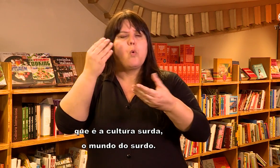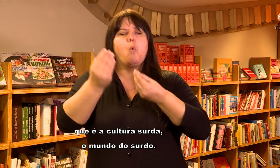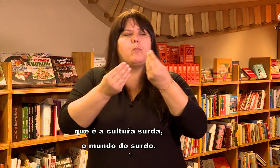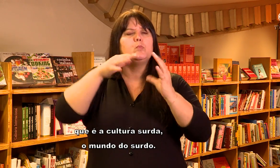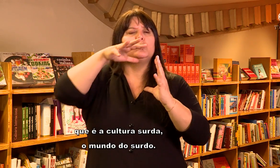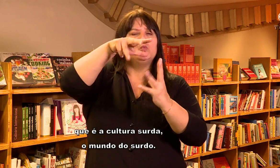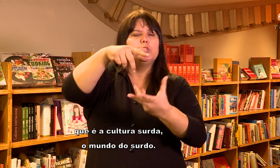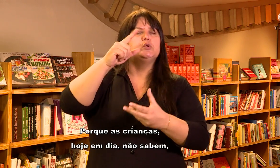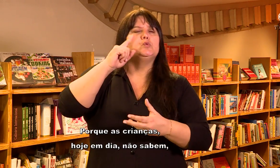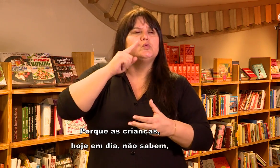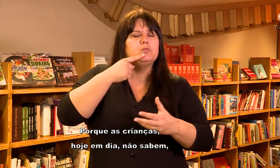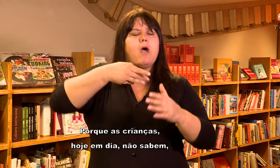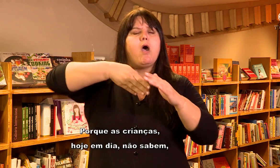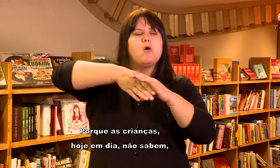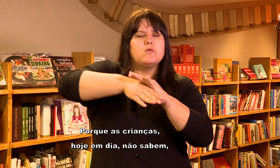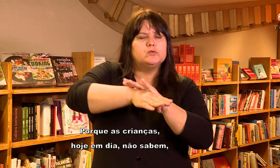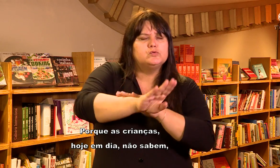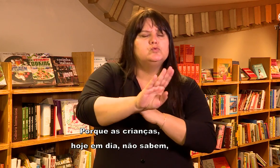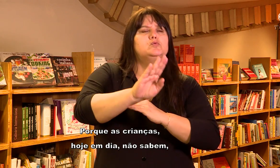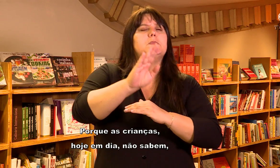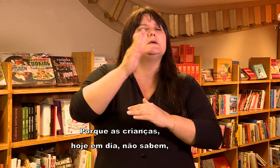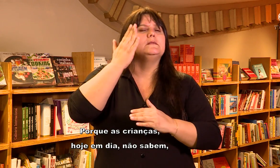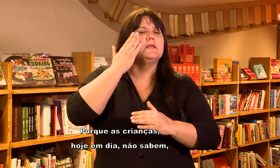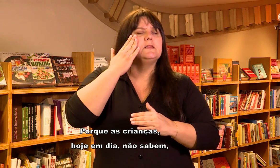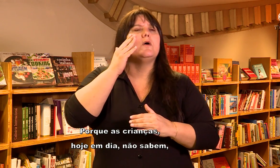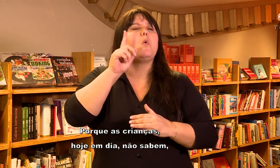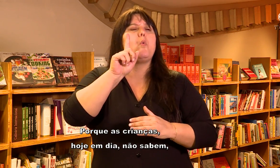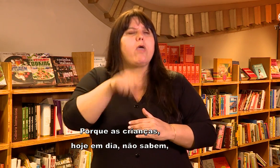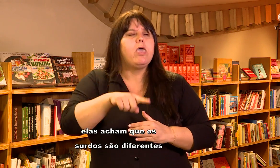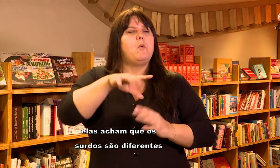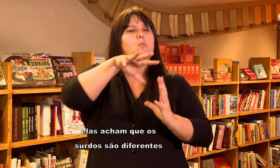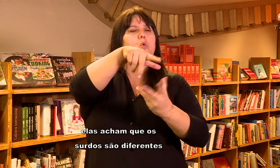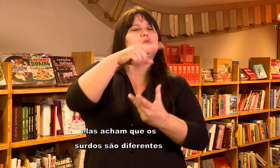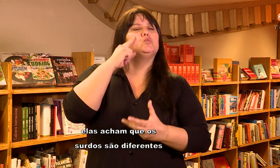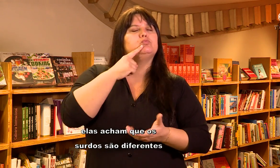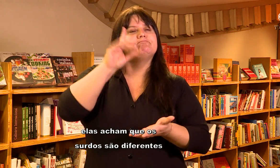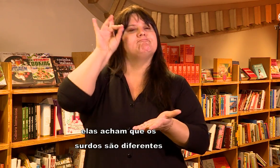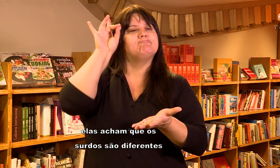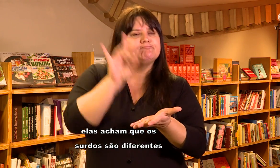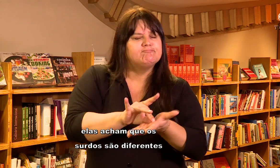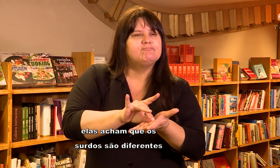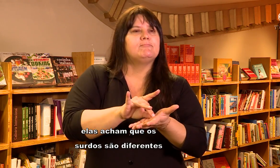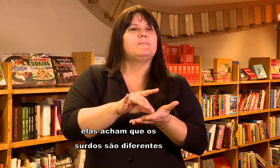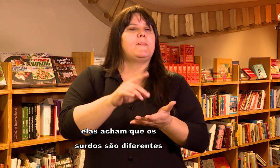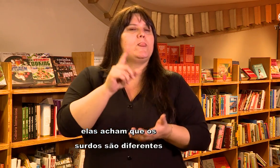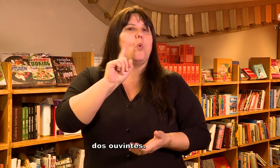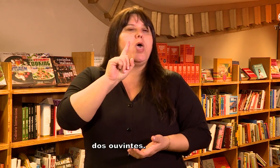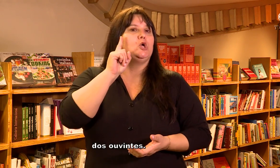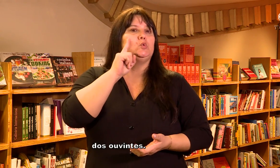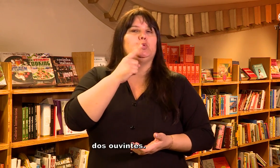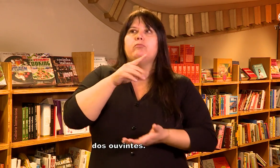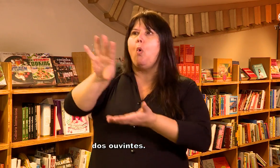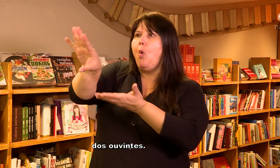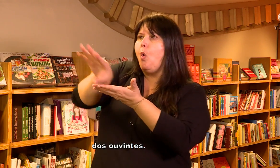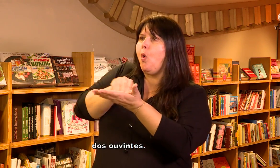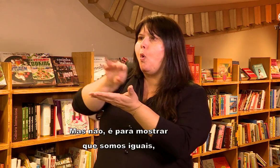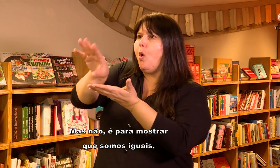surdo. Porque as crianças hoje em dia não sabem, elas acham que os surdos são diferentes dos ouvintes. Mas